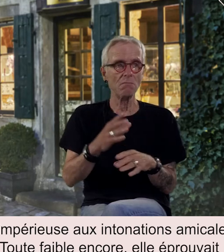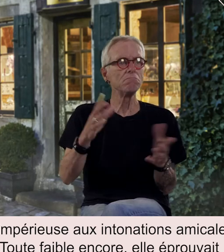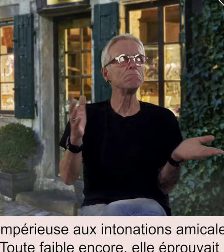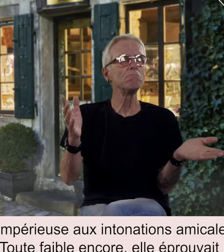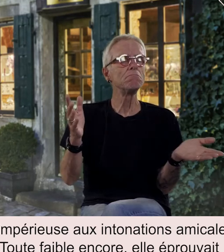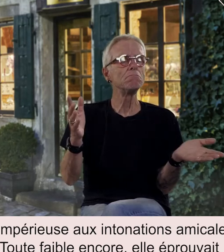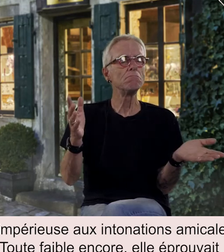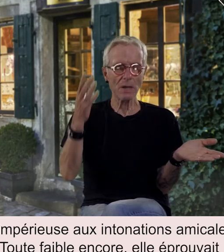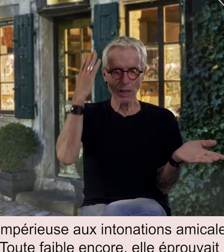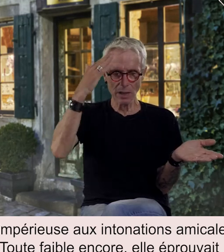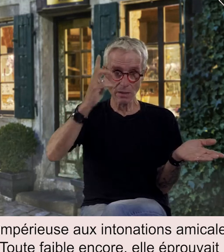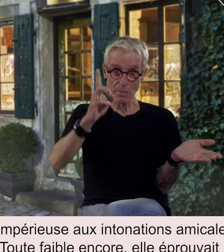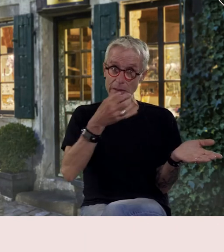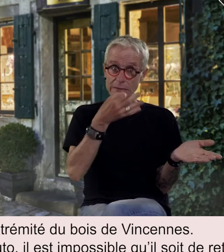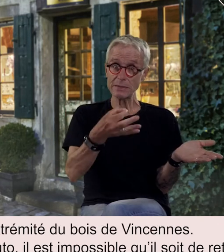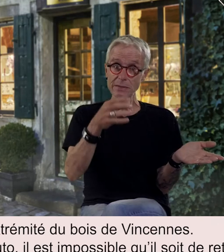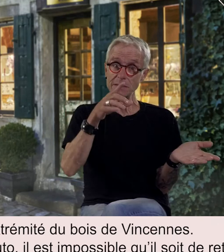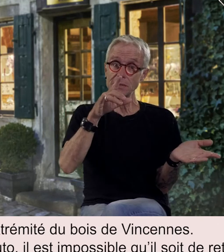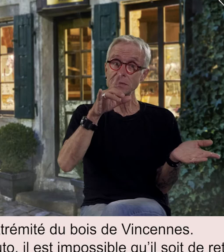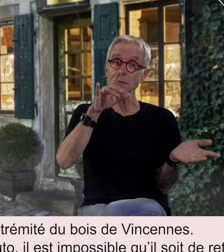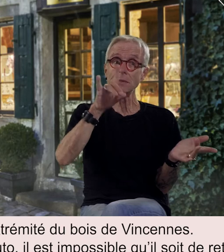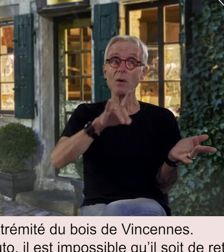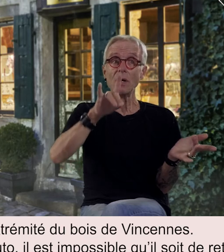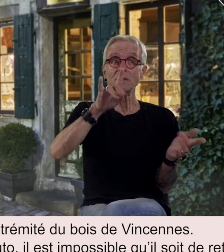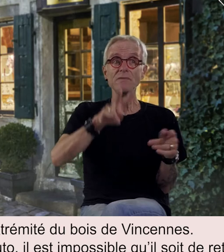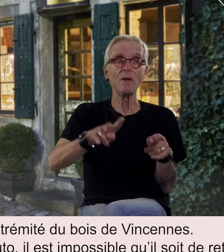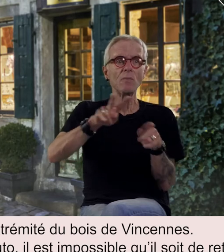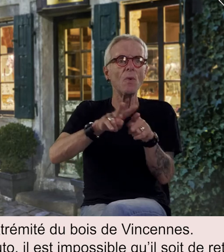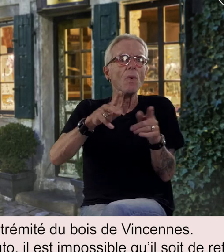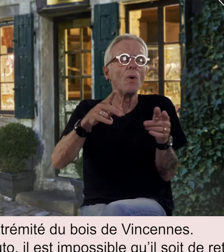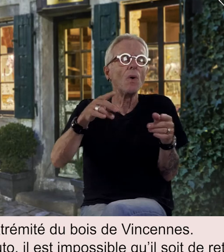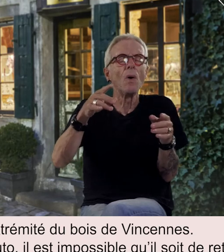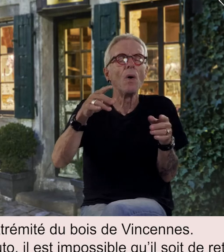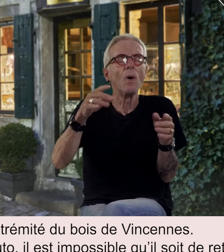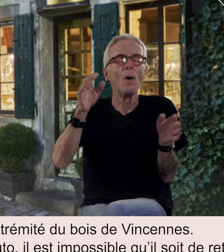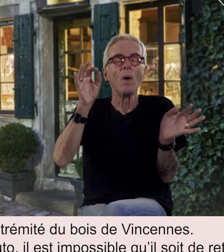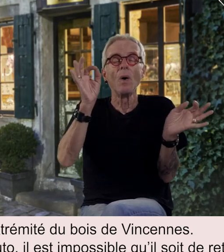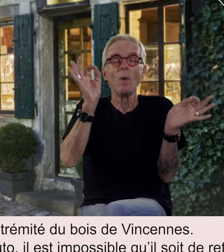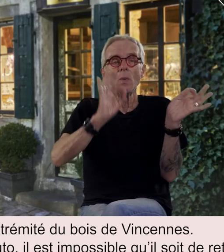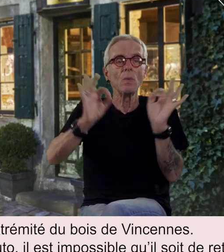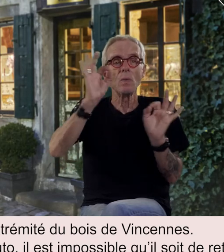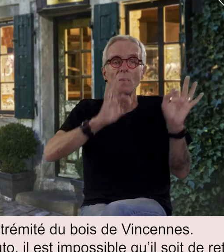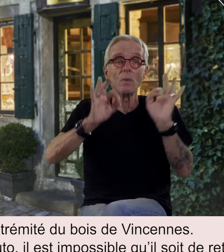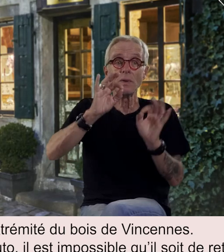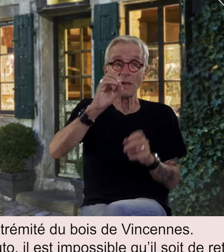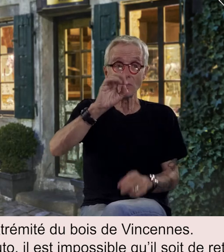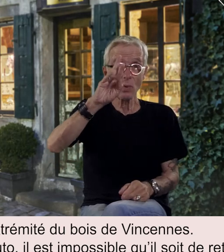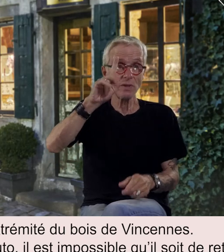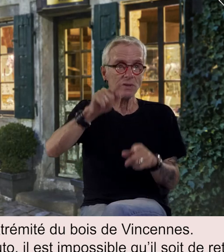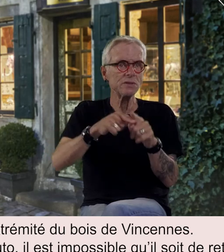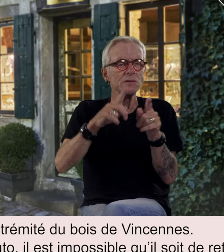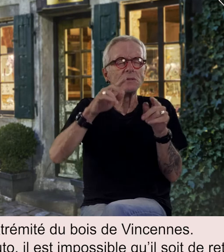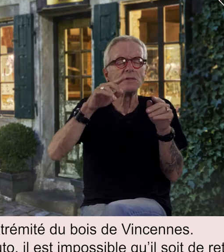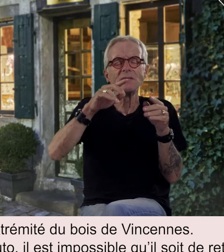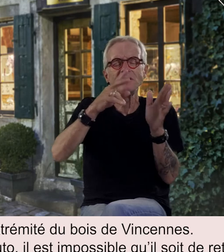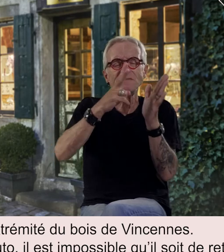'ayez aucune peur, reprit-il. La comtesse d'Aurigny habite à l'extrémité du bois de Vincennes. En admettant que votre mari trouve une auto,